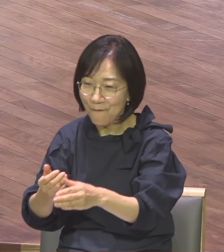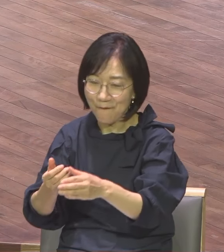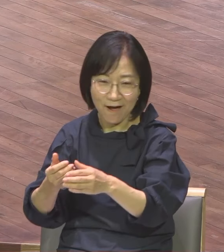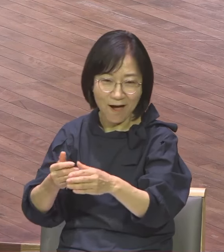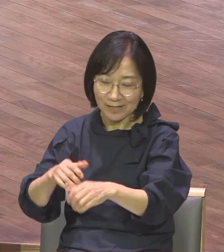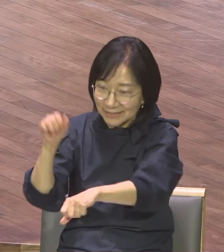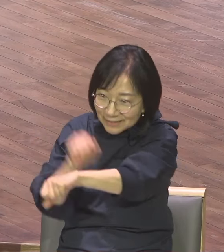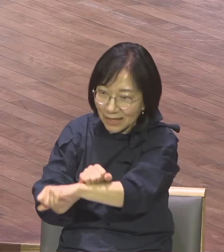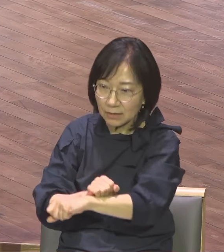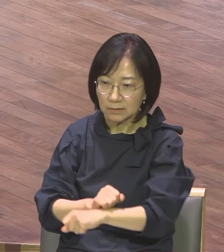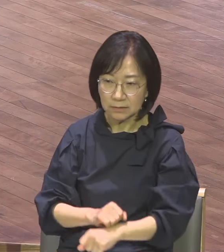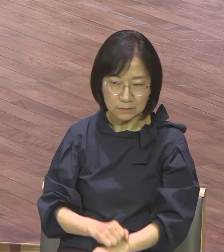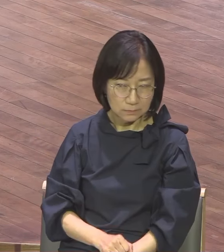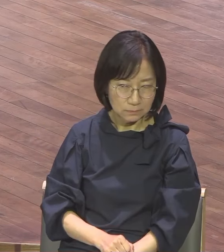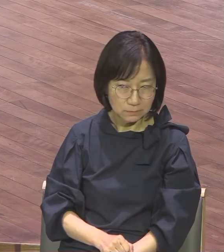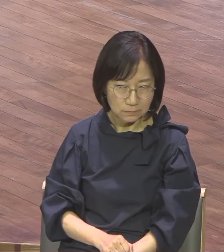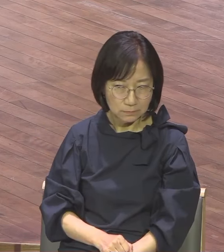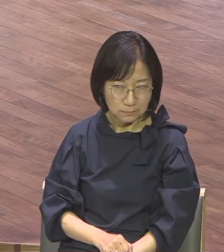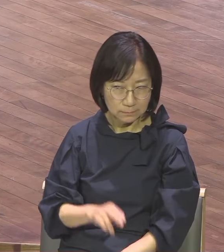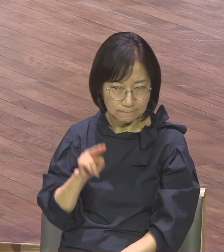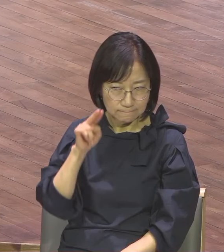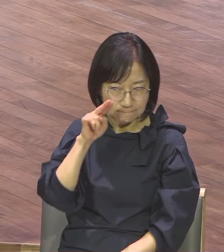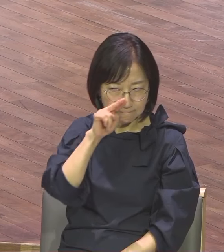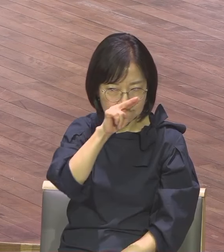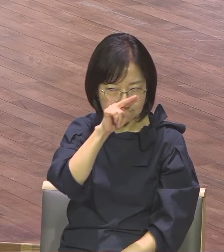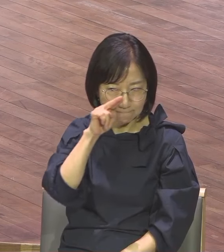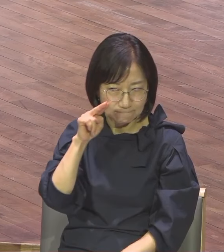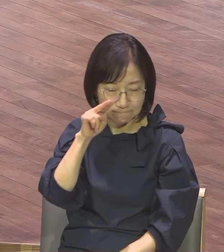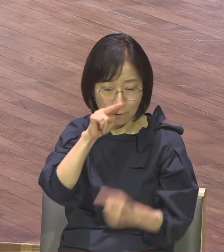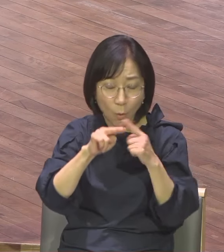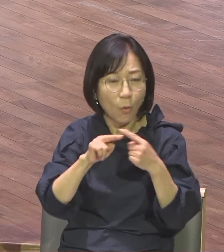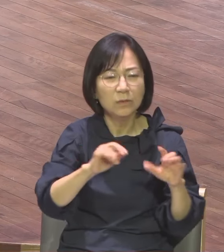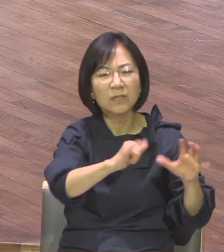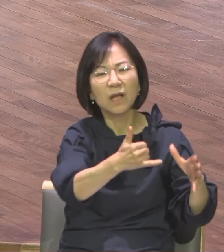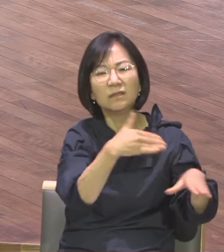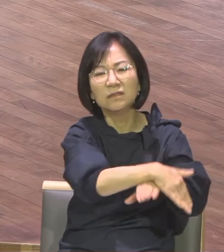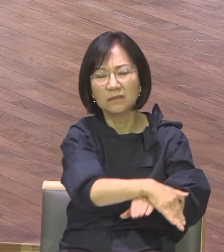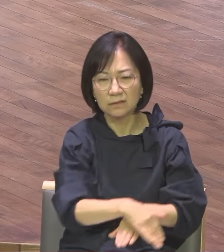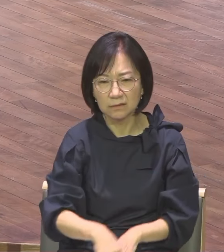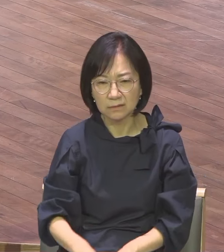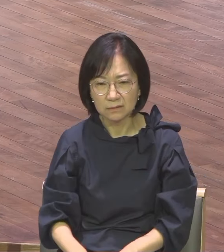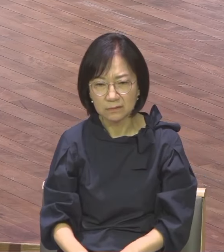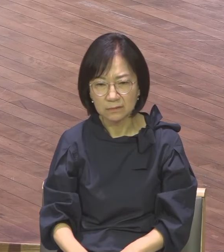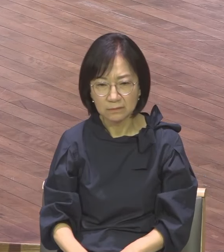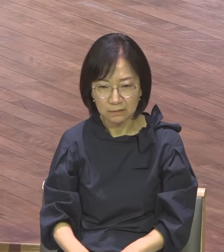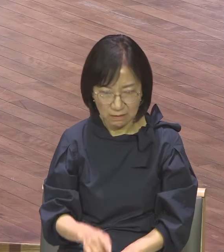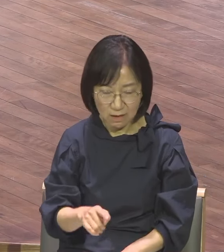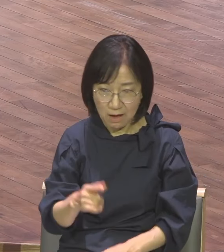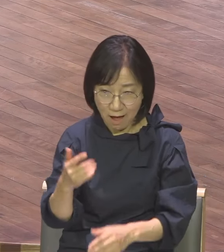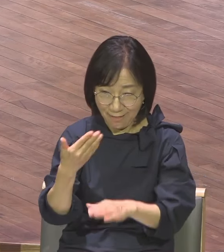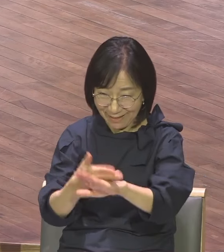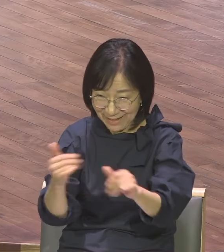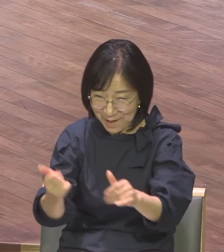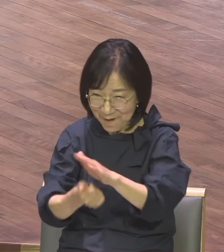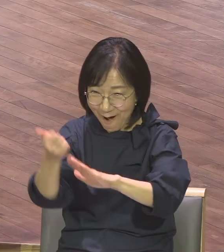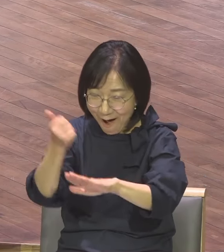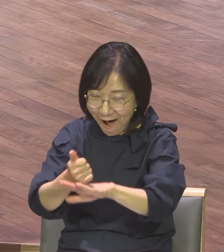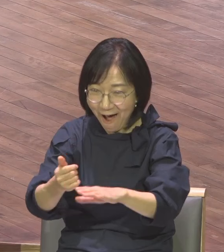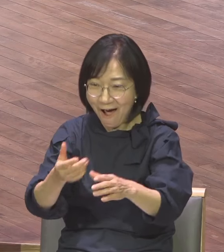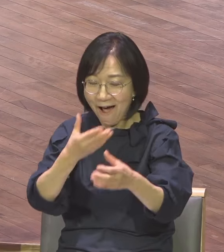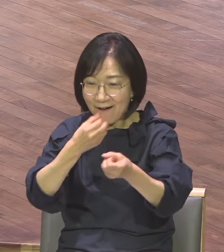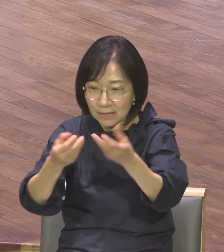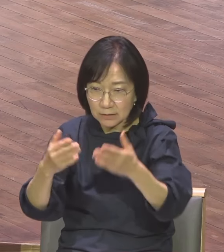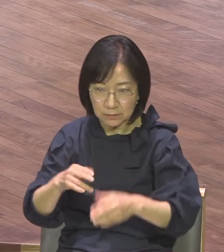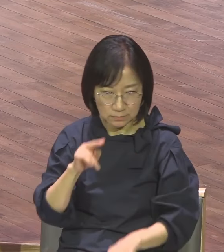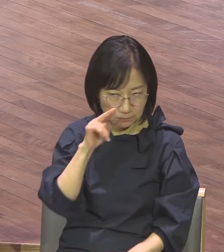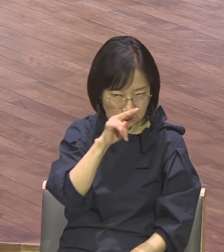보는 거예요. 못 듣는 거예요. 이게 세상이라는 것입니다. 세상 사람도 다 그렇다는 거예요. 성 어거스틴이 시기의